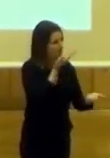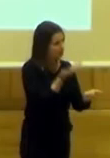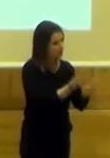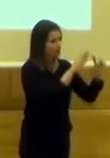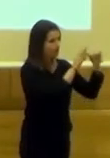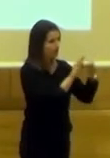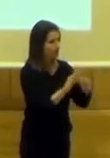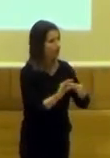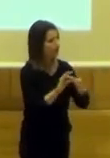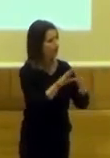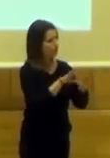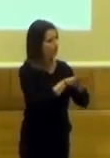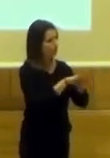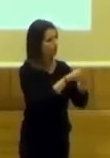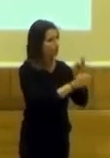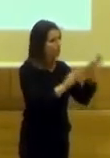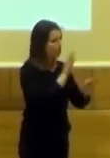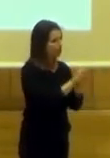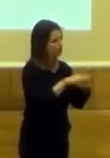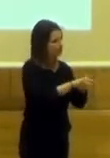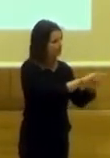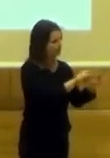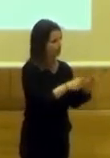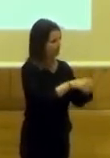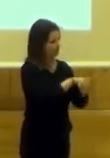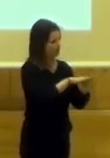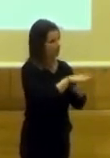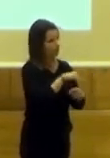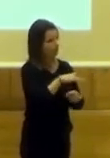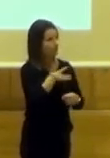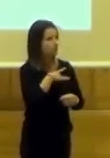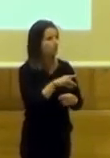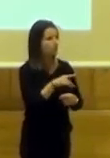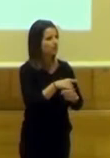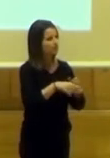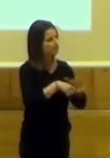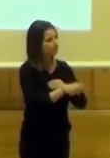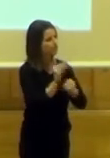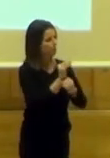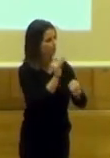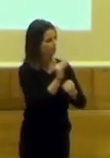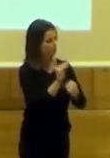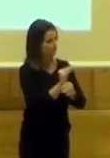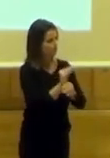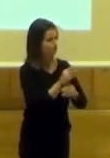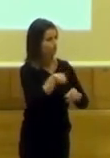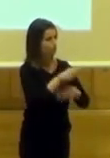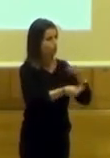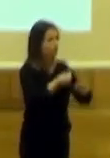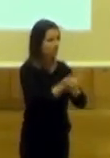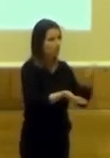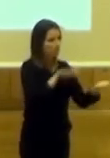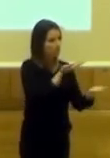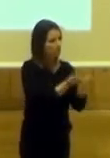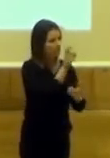planteábamos la relación que existe entre la ordenación territorial y urbana y la posibilidad de desarrollar tareas de cuidados. Lo que hicimos